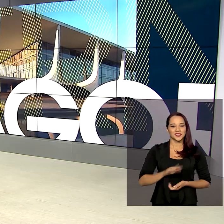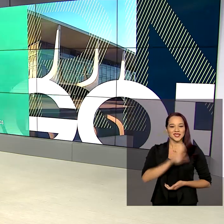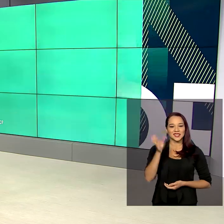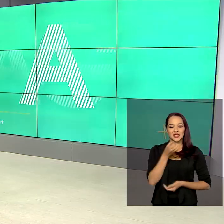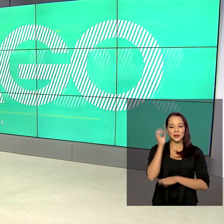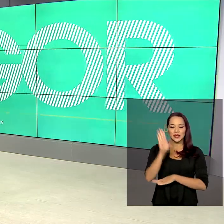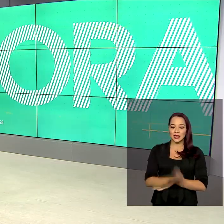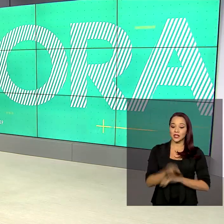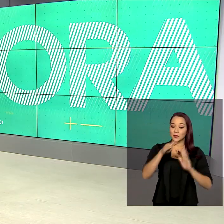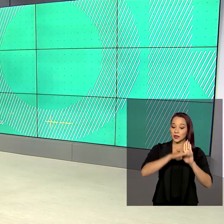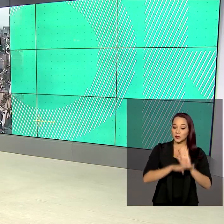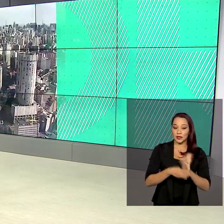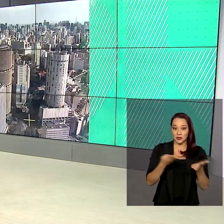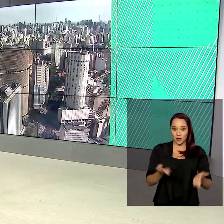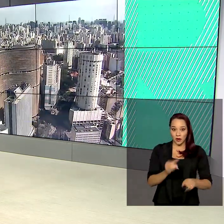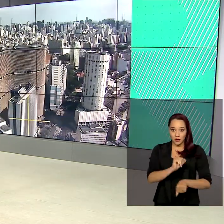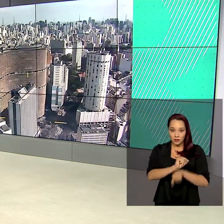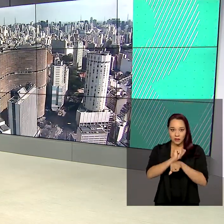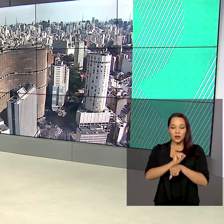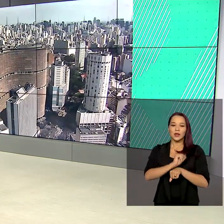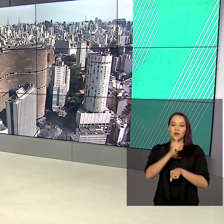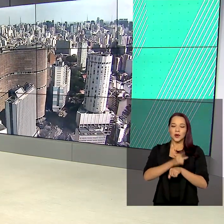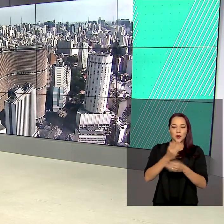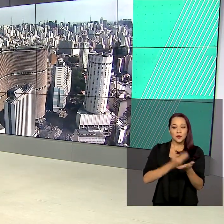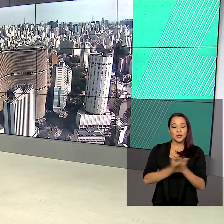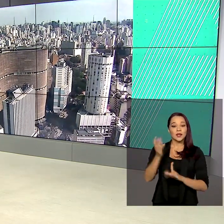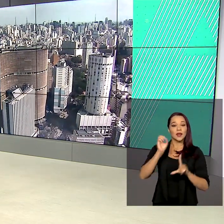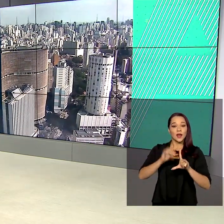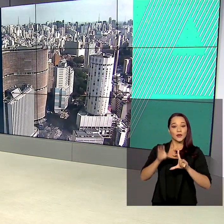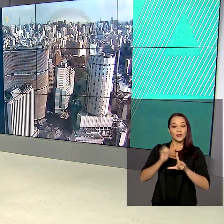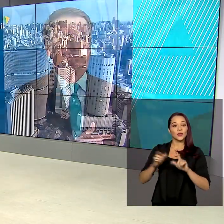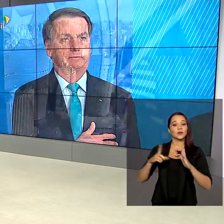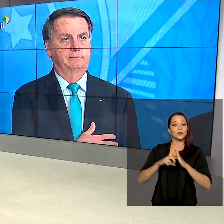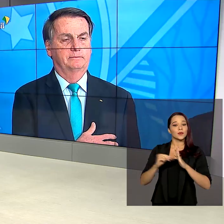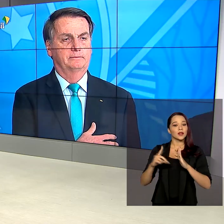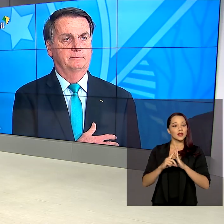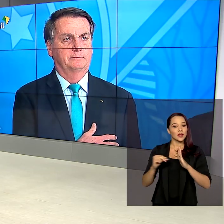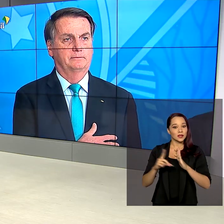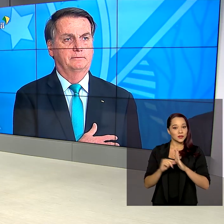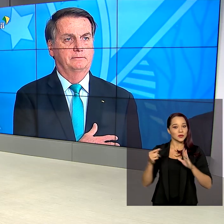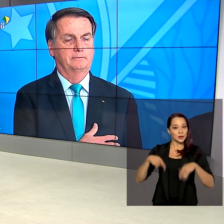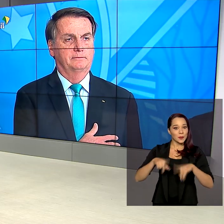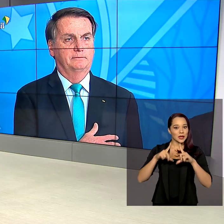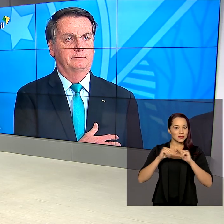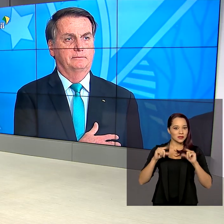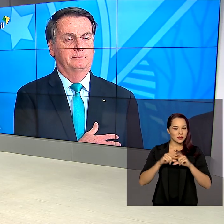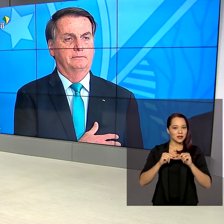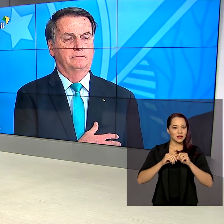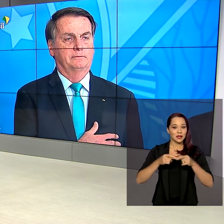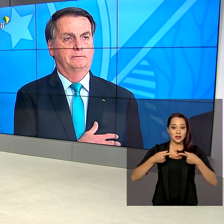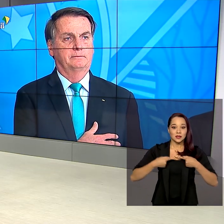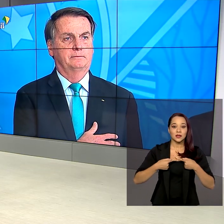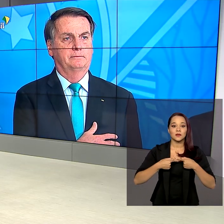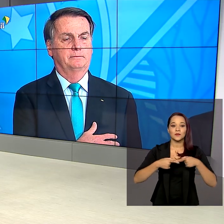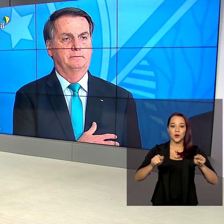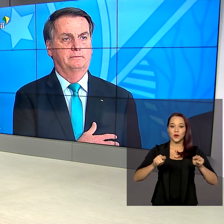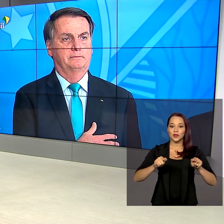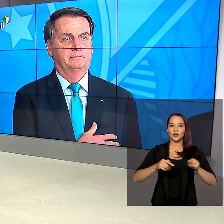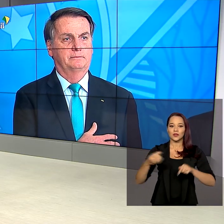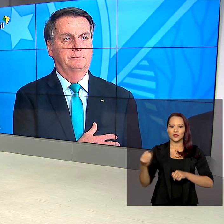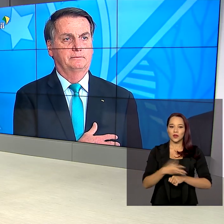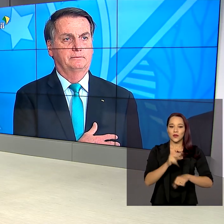Olá, boa tarde. Interrompemos a programação para transmitir ao vivo do Palácio do Planalto em Brasília, cerimônia de lançamento do